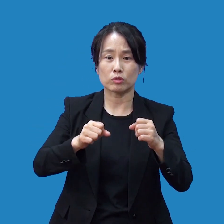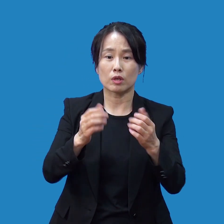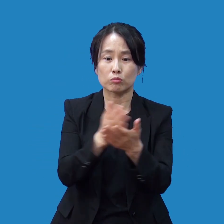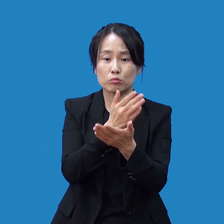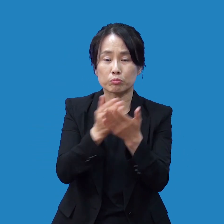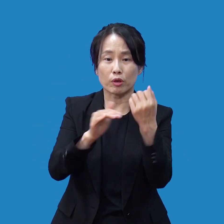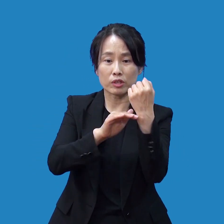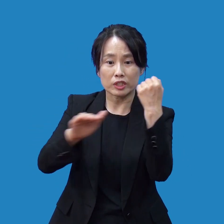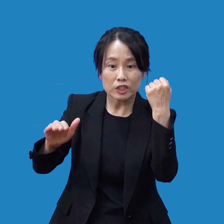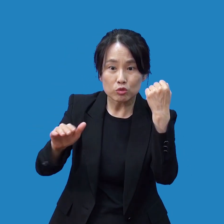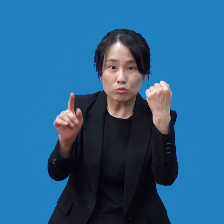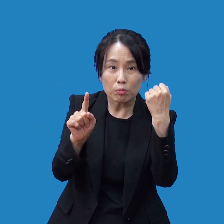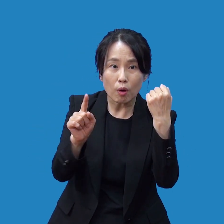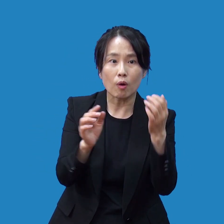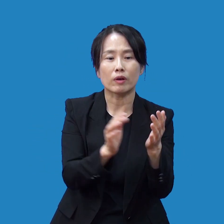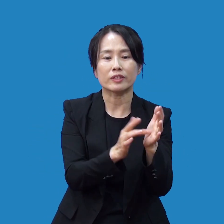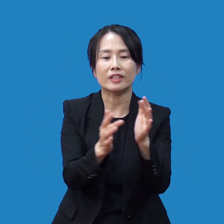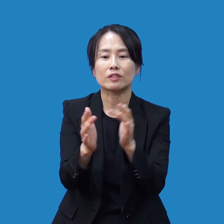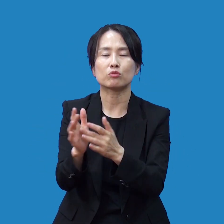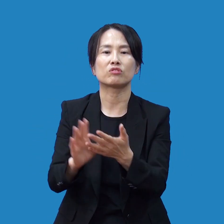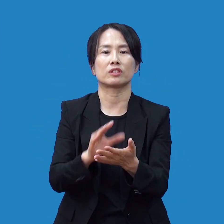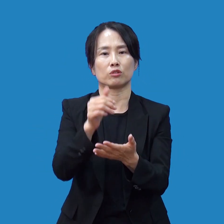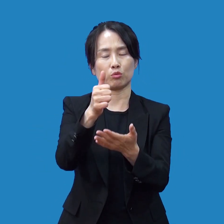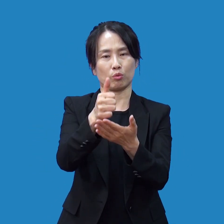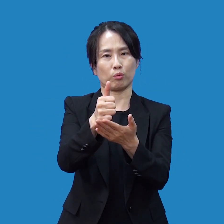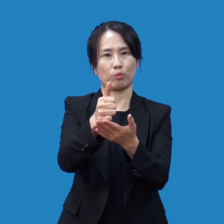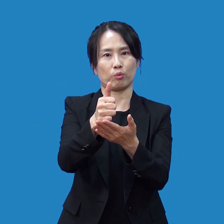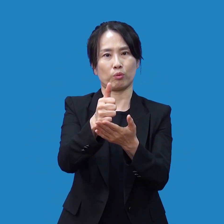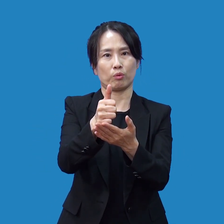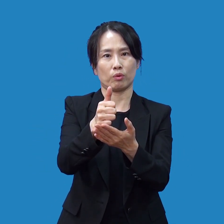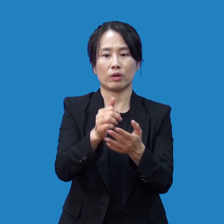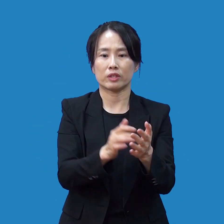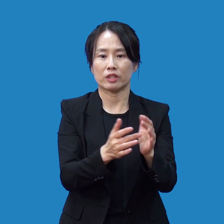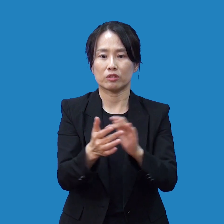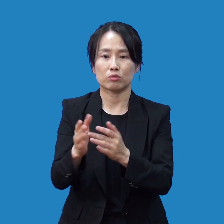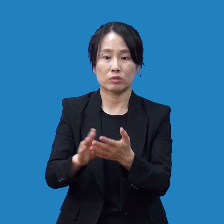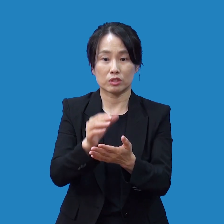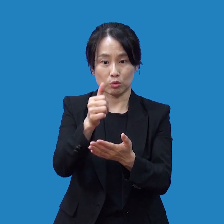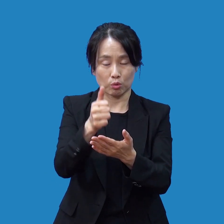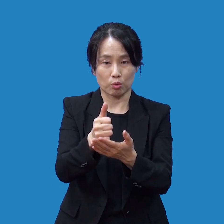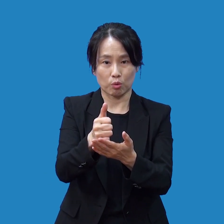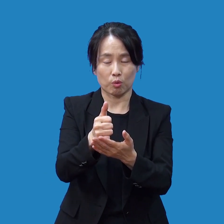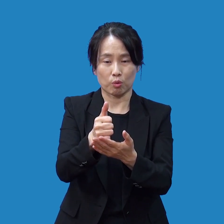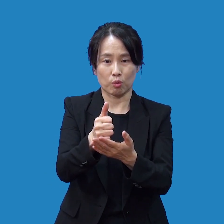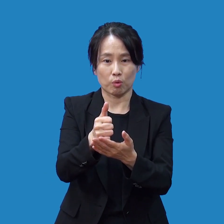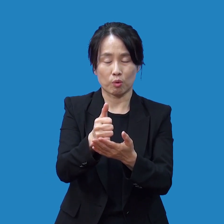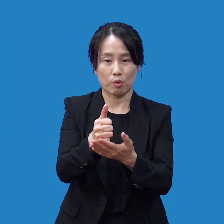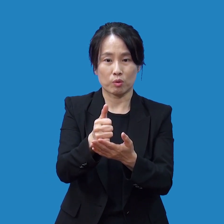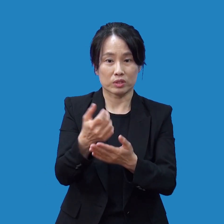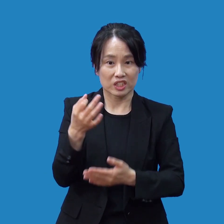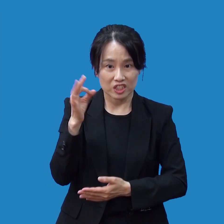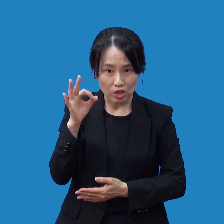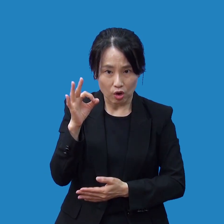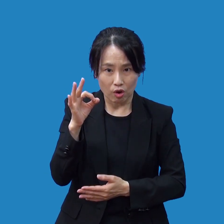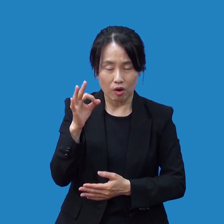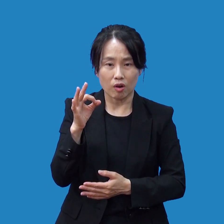말합니까? 예수 그리스도라는 겁니다. 바로 예수 그리스도를 증거하는 성경 말씀입니다.